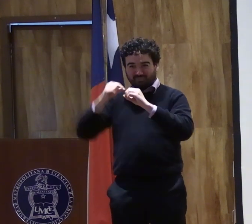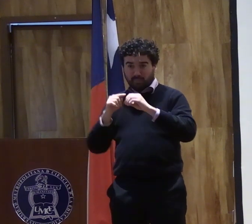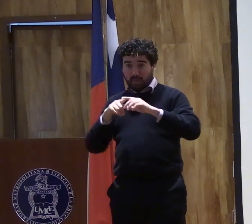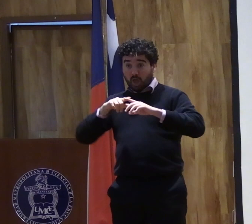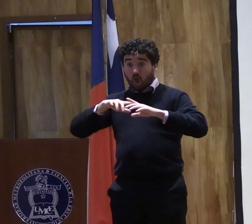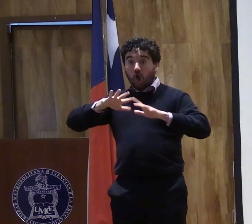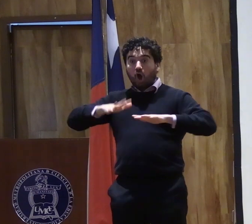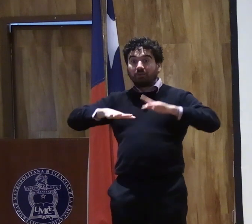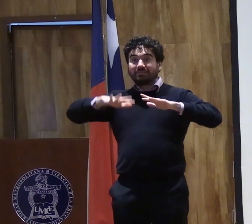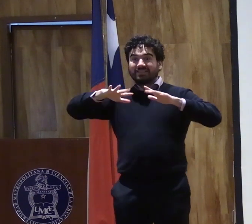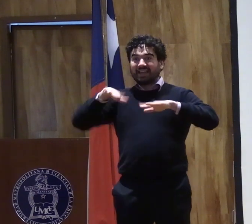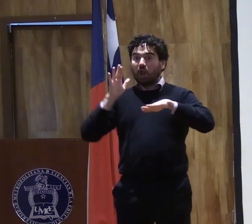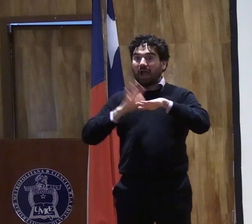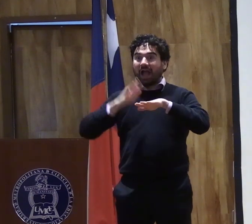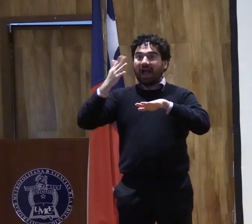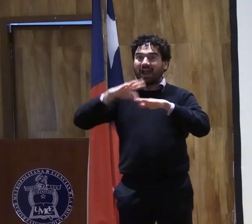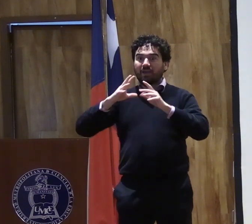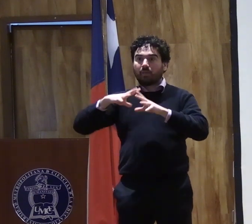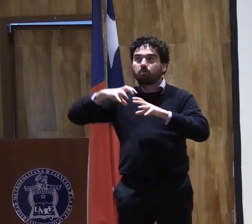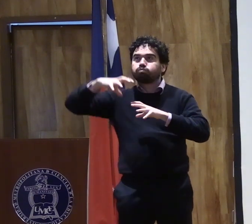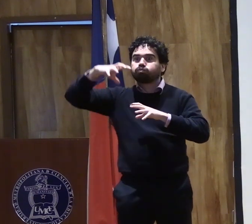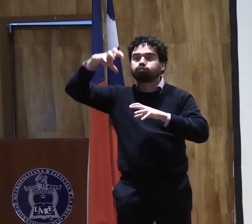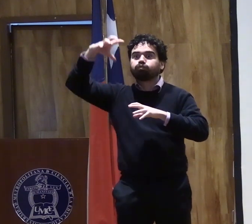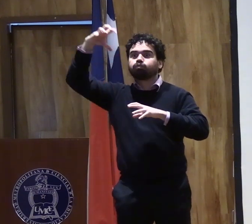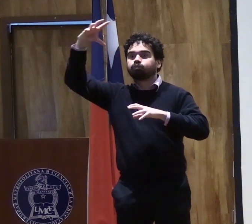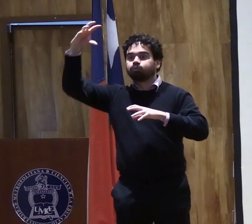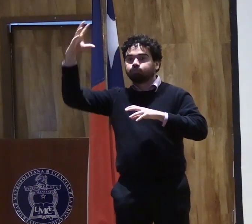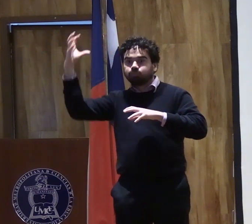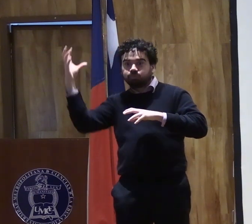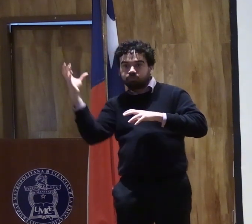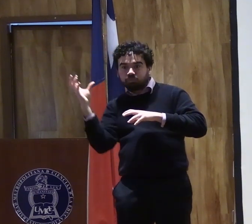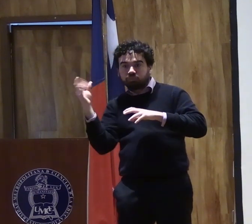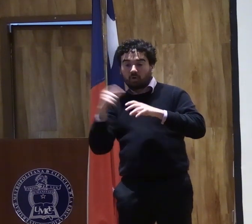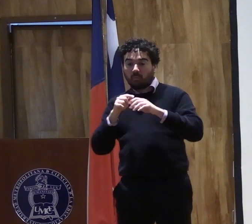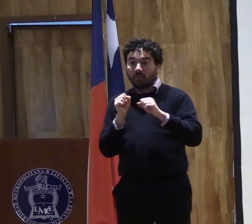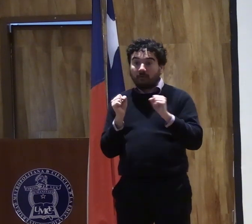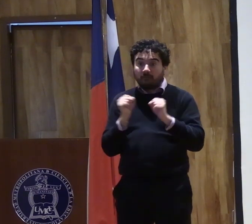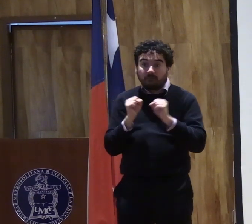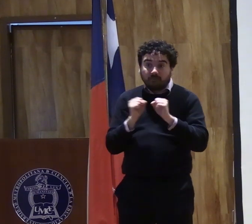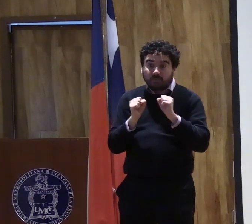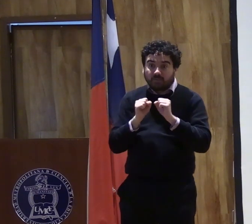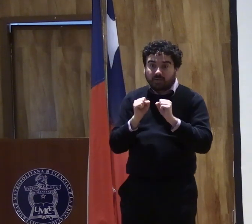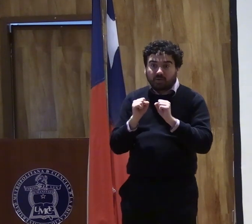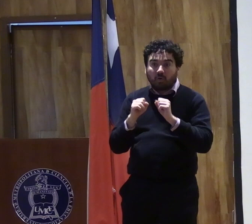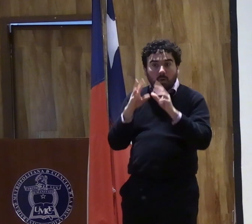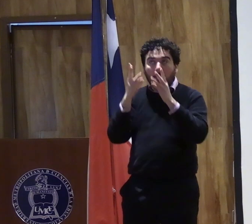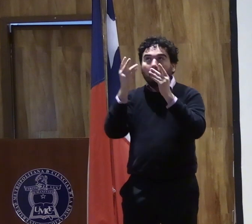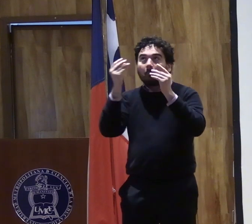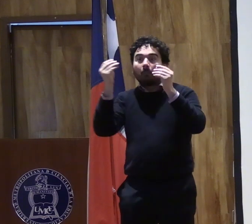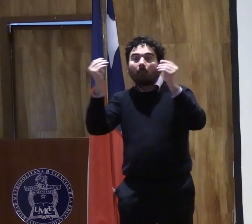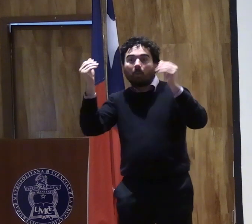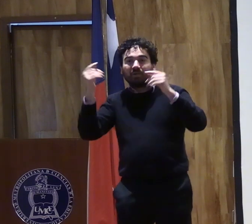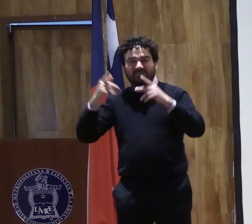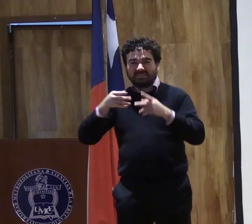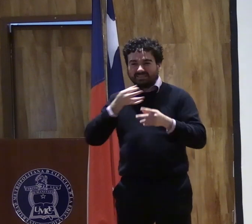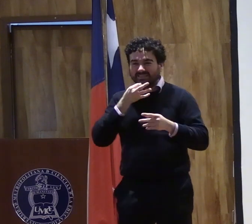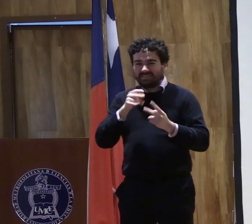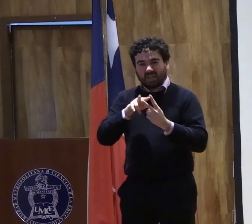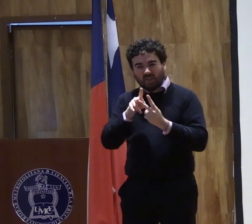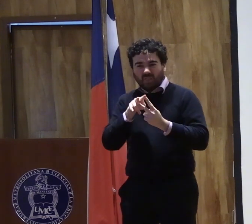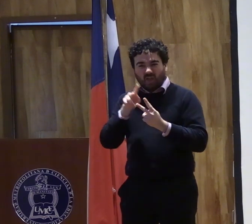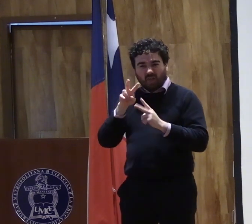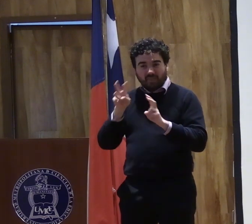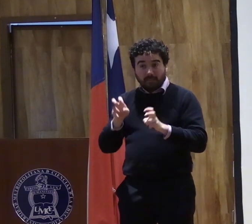un poquito más, hay más nubes, si el océano se enfría un poquitito. Entonces, la